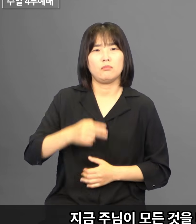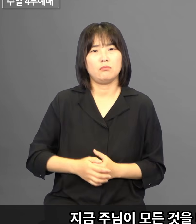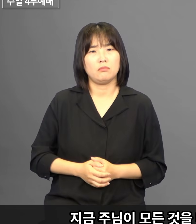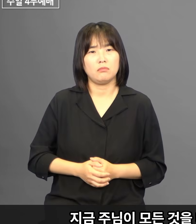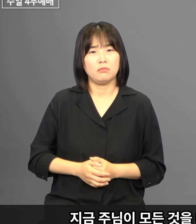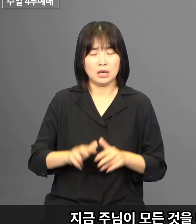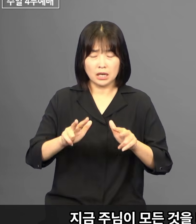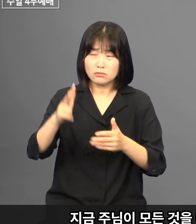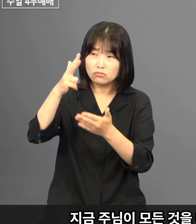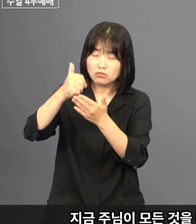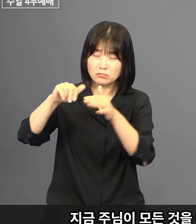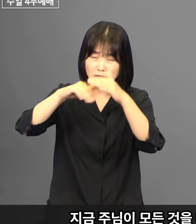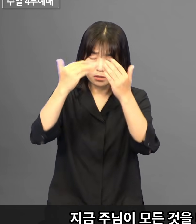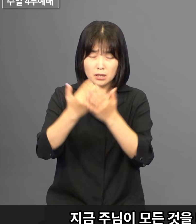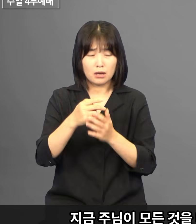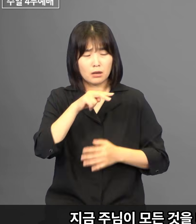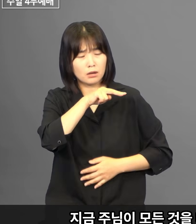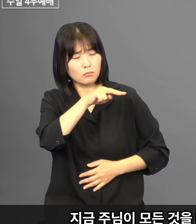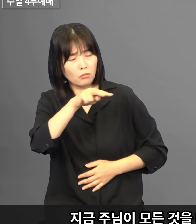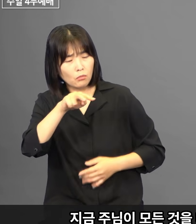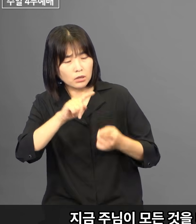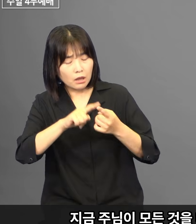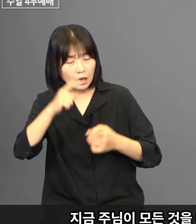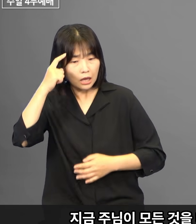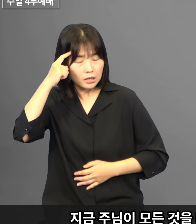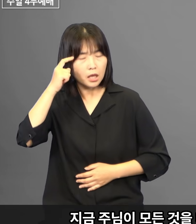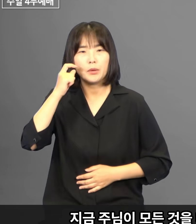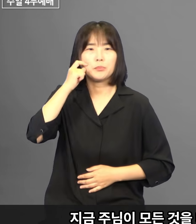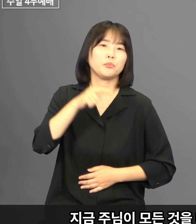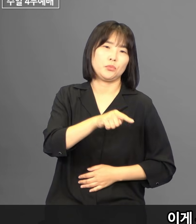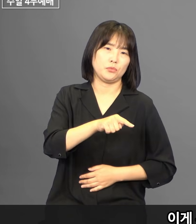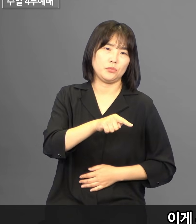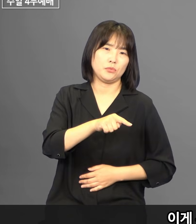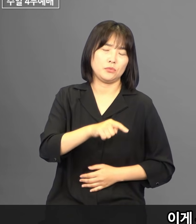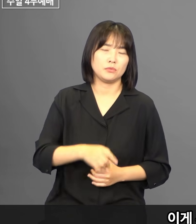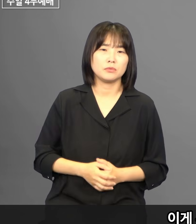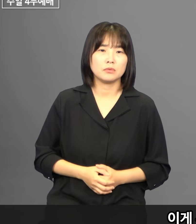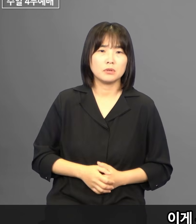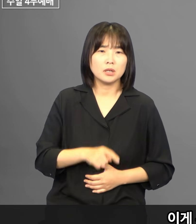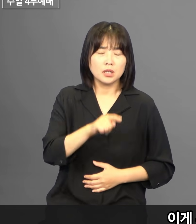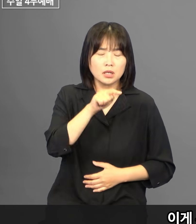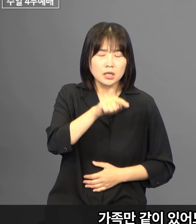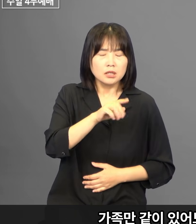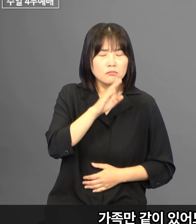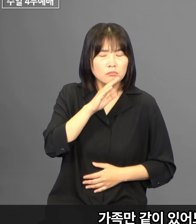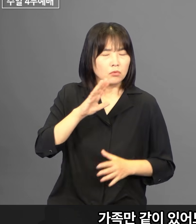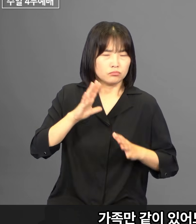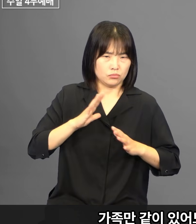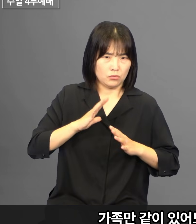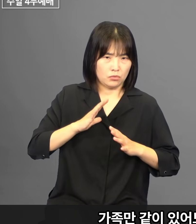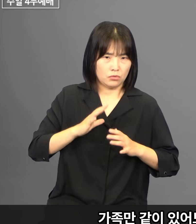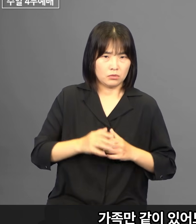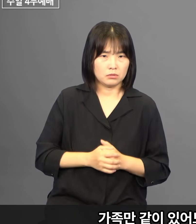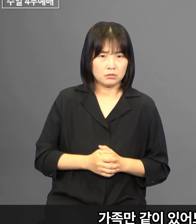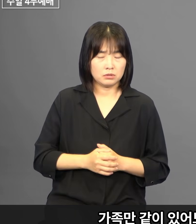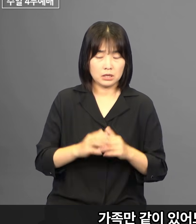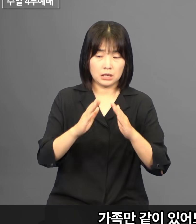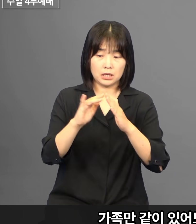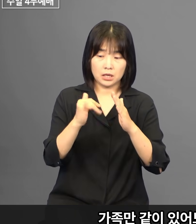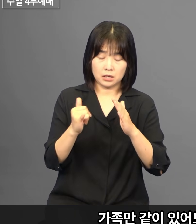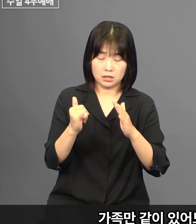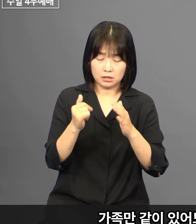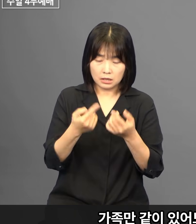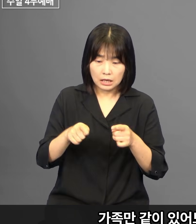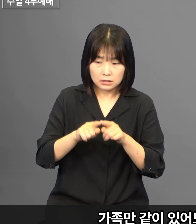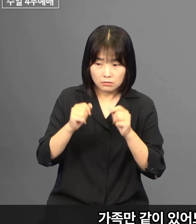주님이 모든 것을 다 보고 계시다는 의식이 없어요. 이게 무서운 거예요. 가족만 같이 있어도 우리는